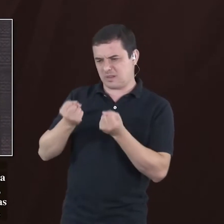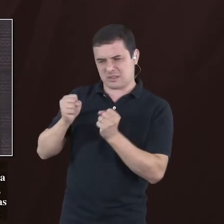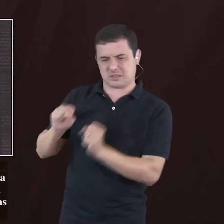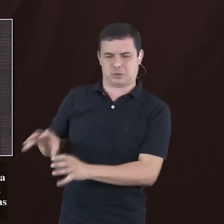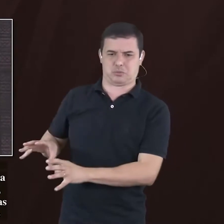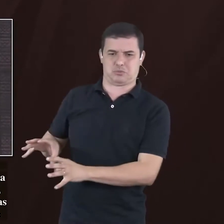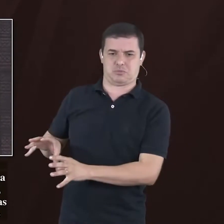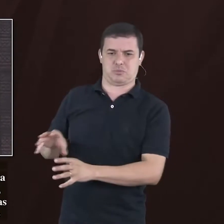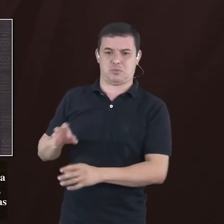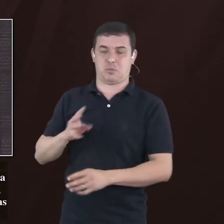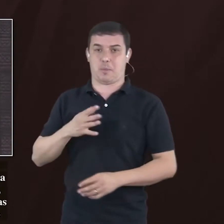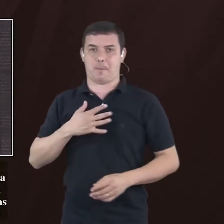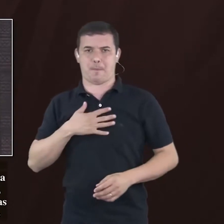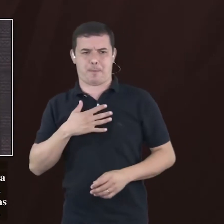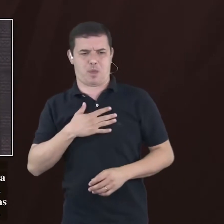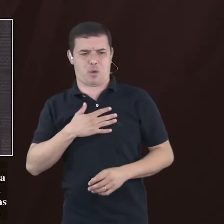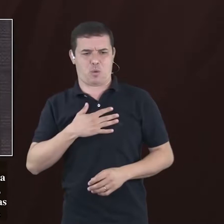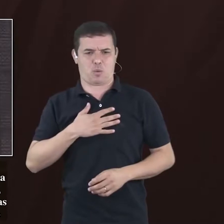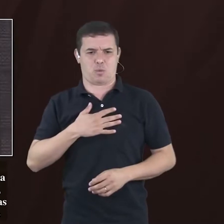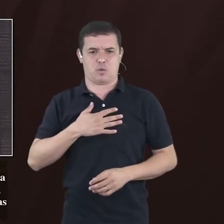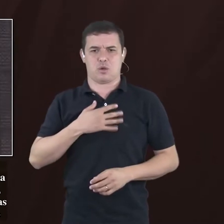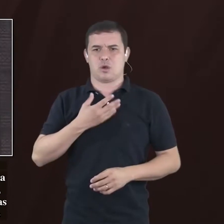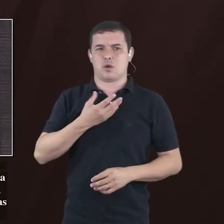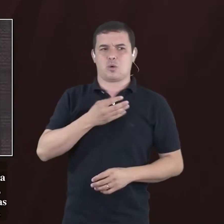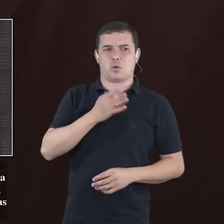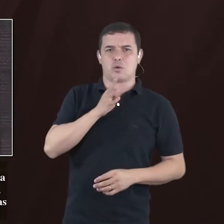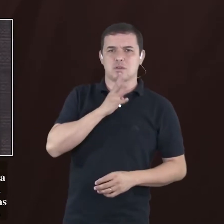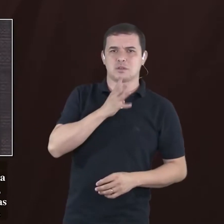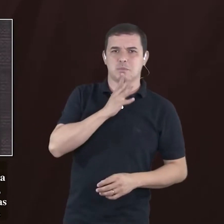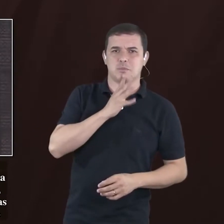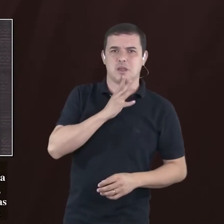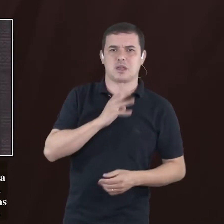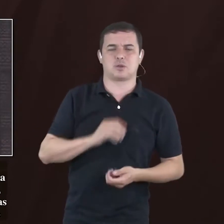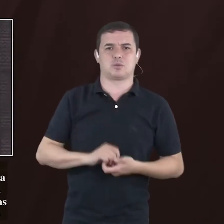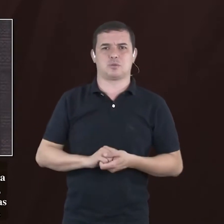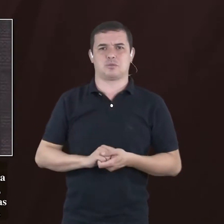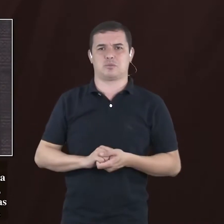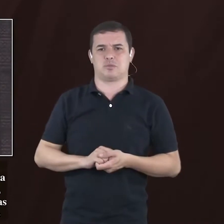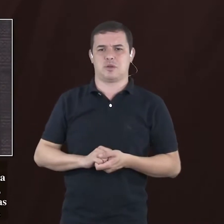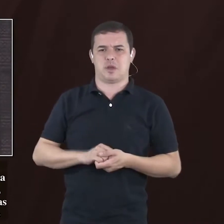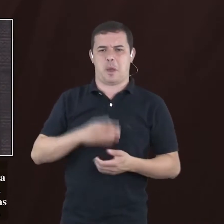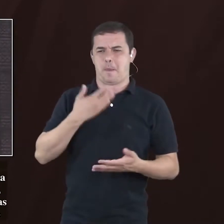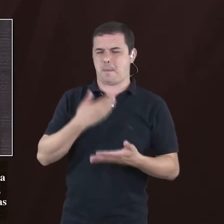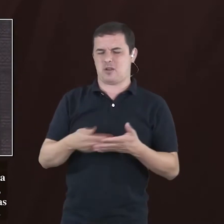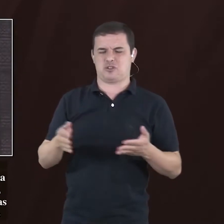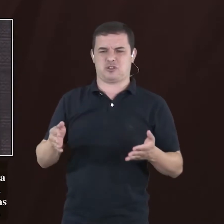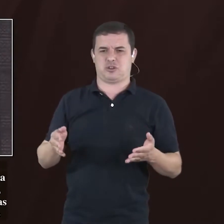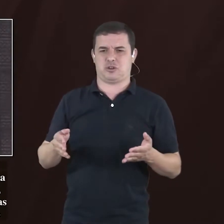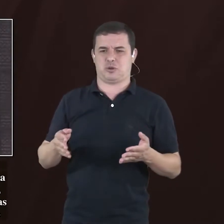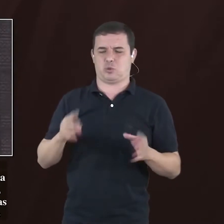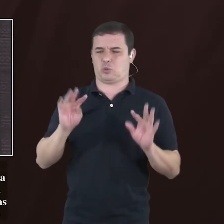Cristo Jesus, meu Senhor, por amor do qual perdi todas as coisas e